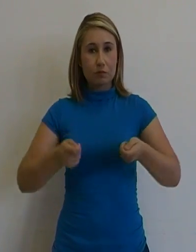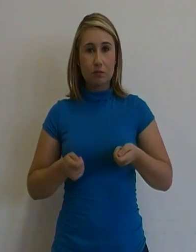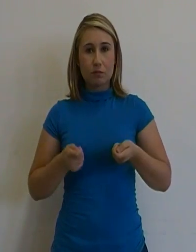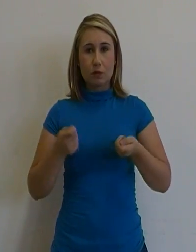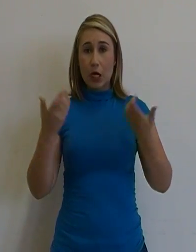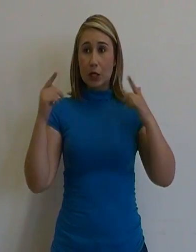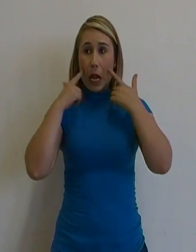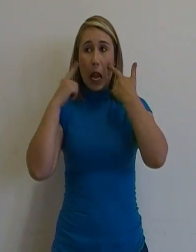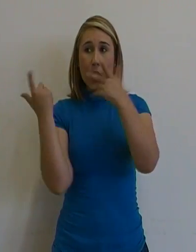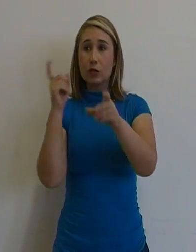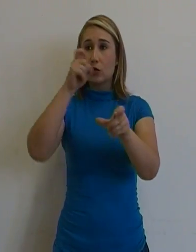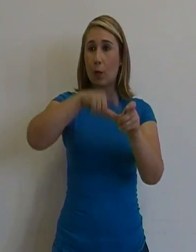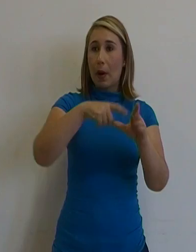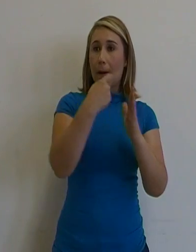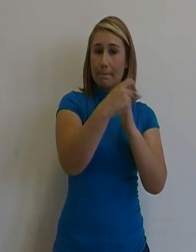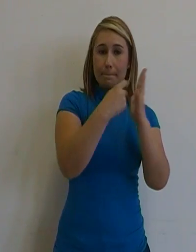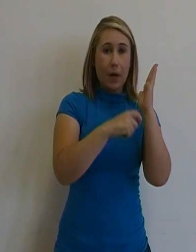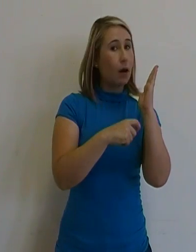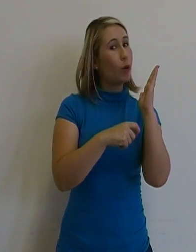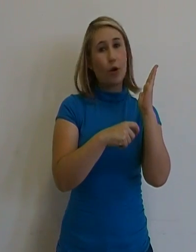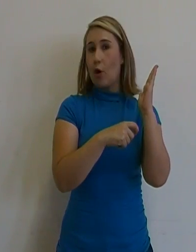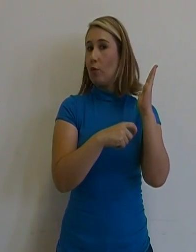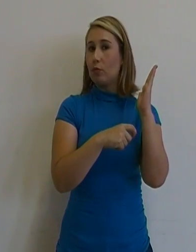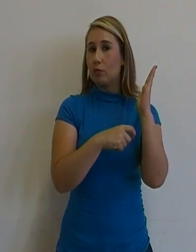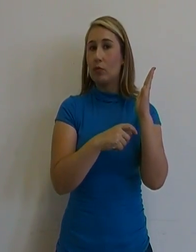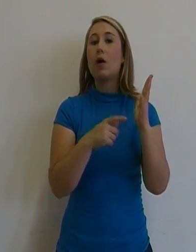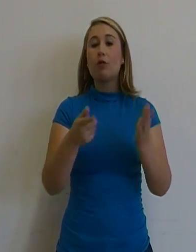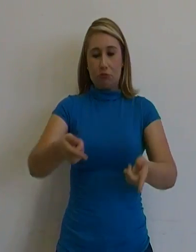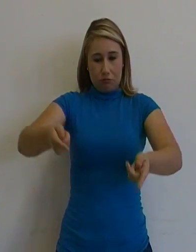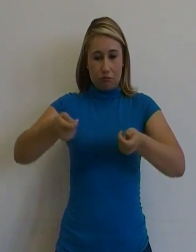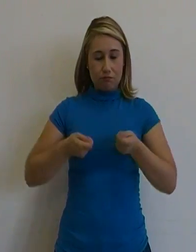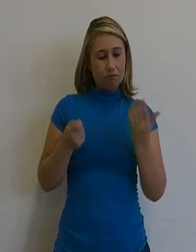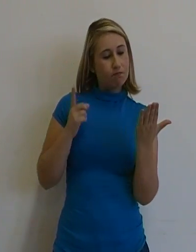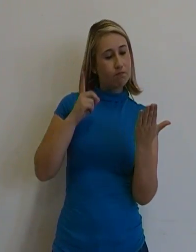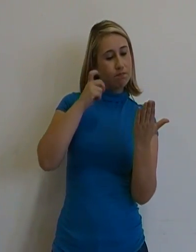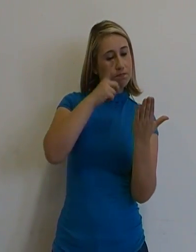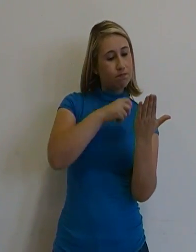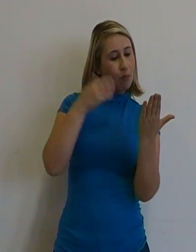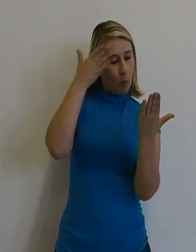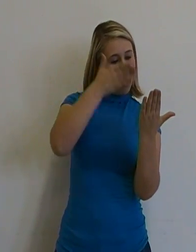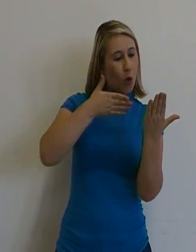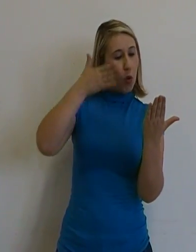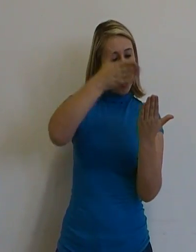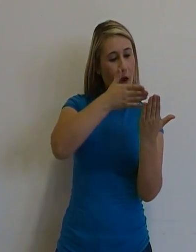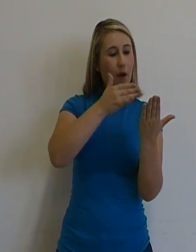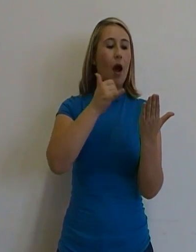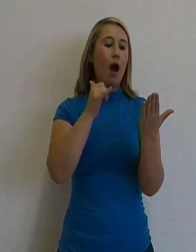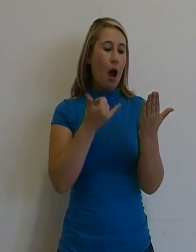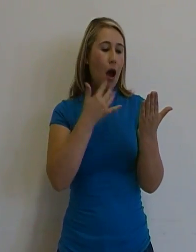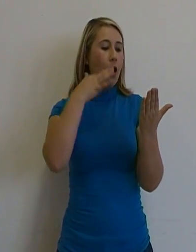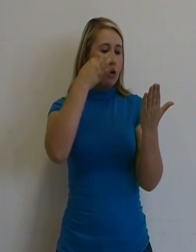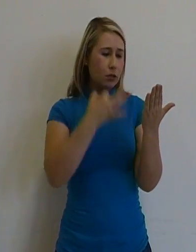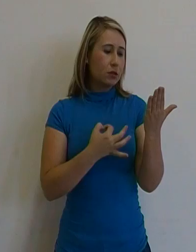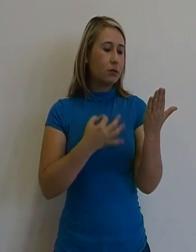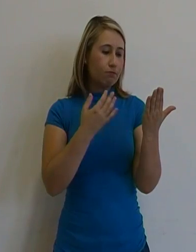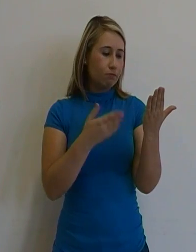programas. Cada caso será analizado para determinar las personas que son aptas para beneficiarse de